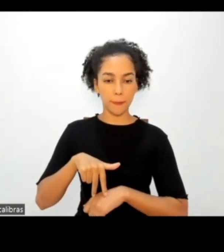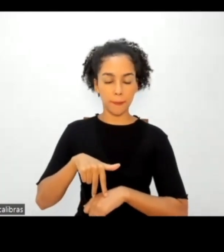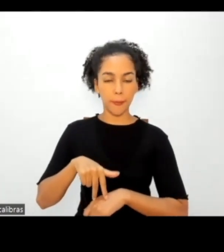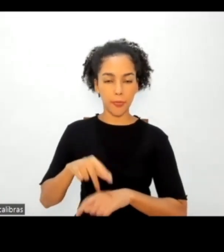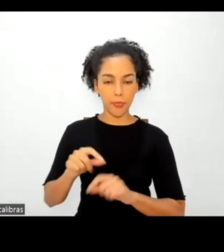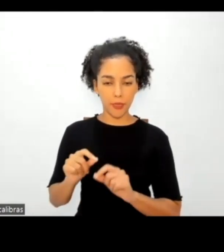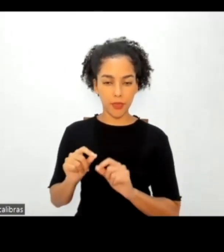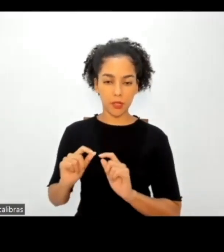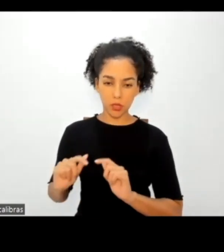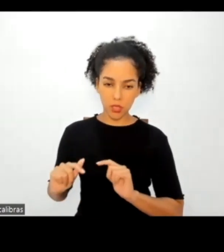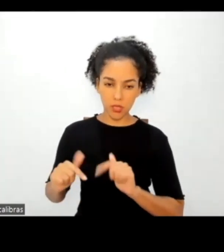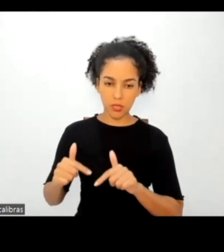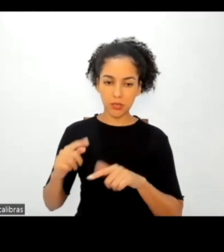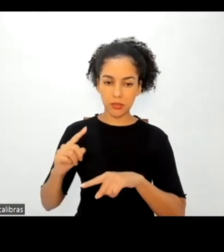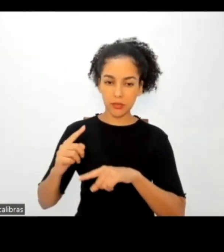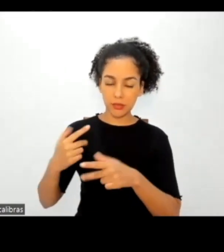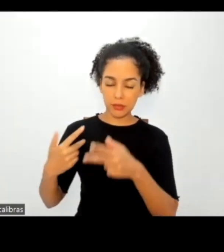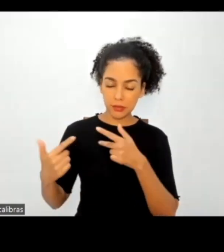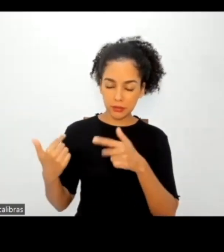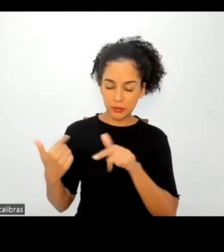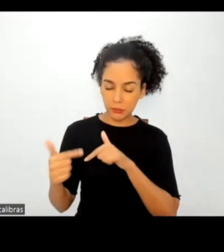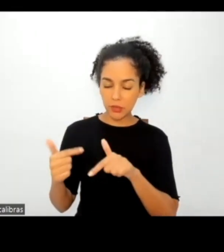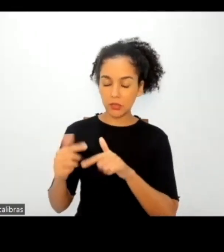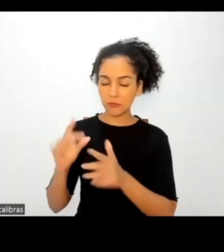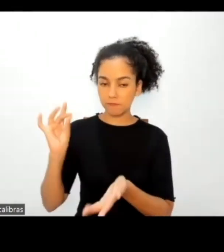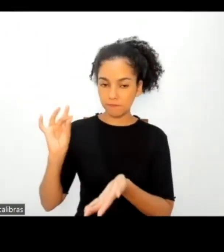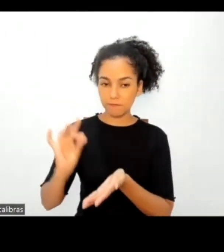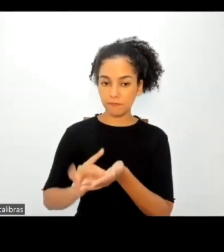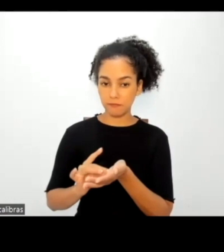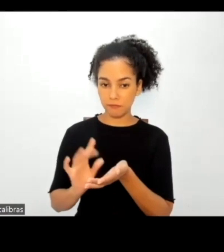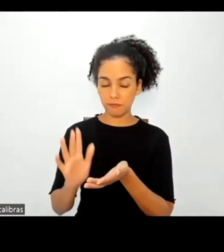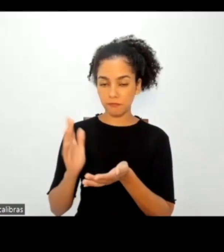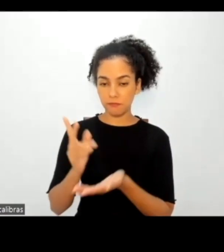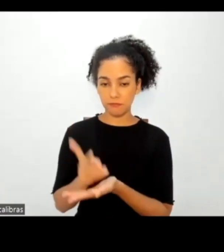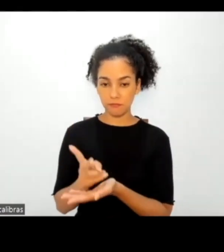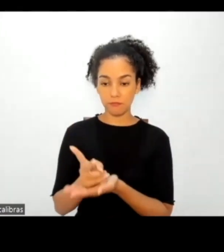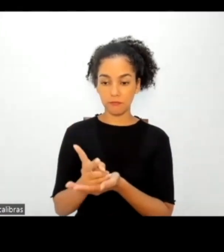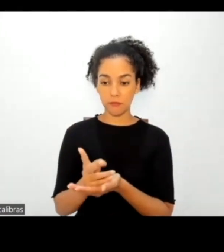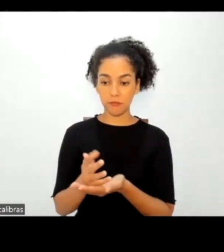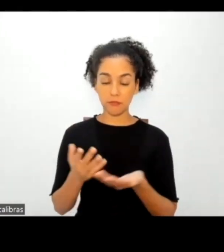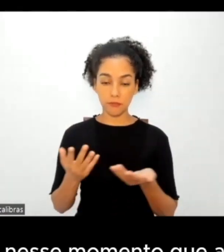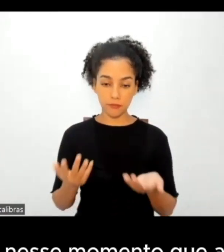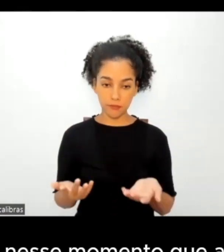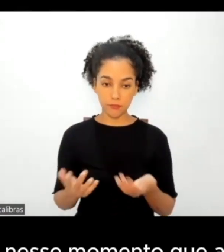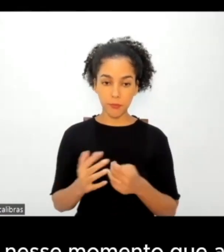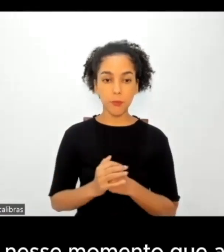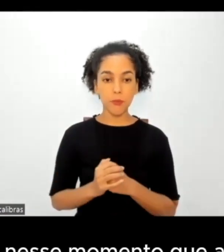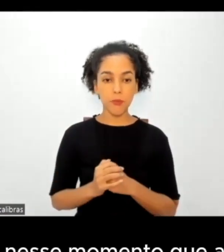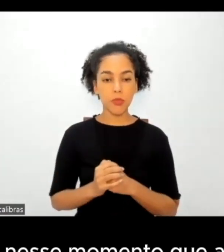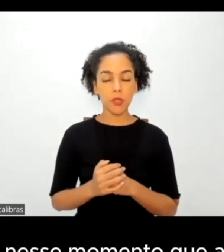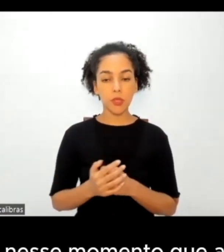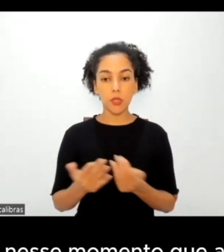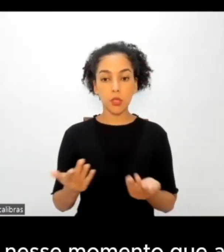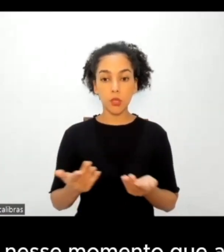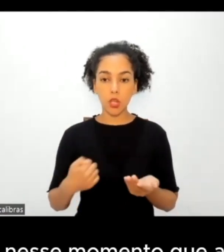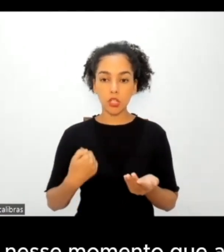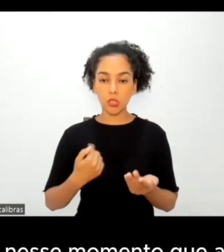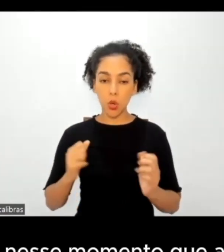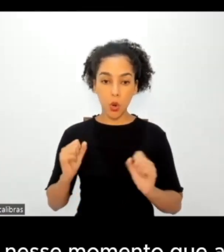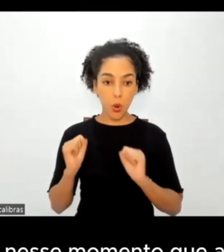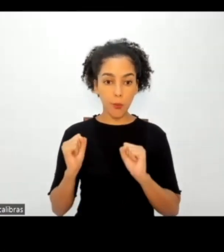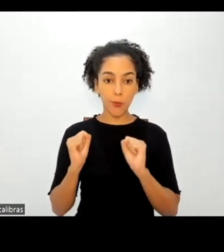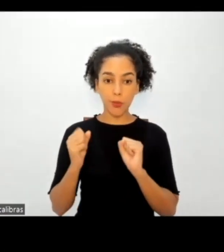ações efetivas, concretas aí de educação permanente, né. E aí, assim, nesse momento que a gente comemora esses